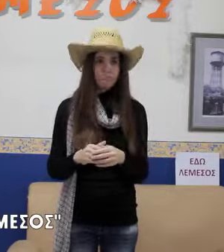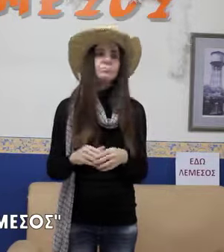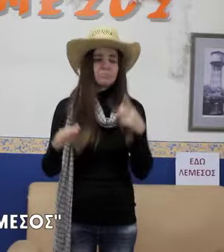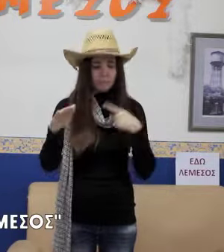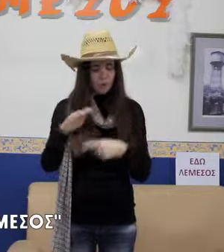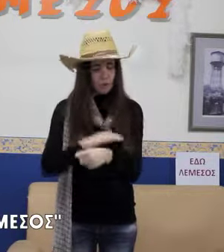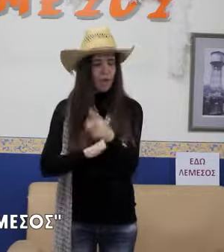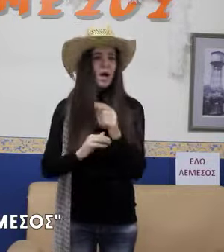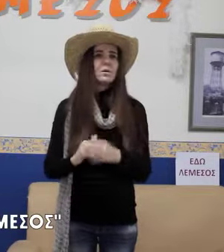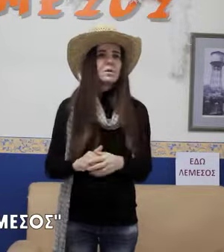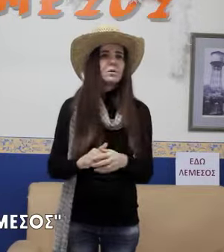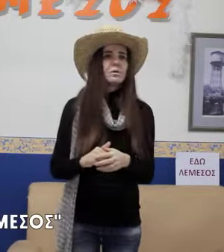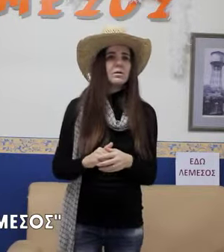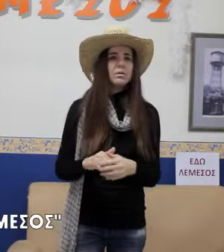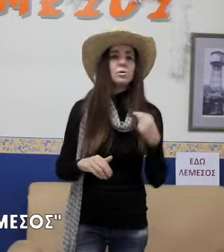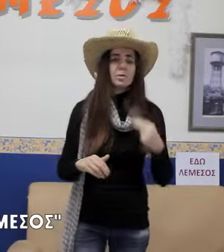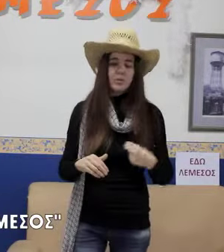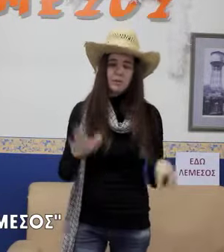το τρενάκι του Δήμου Λεμεσού